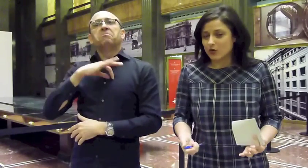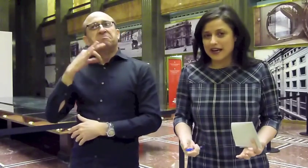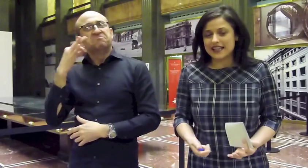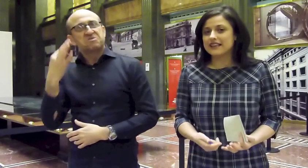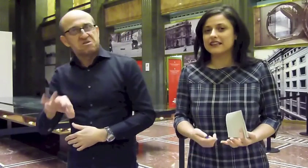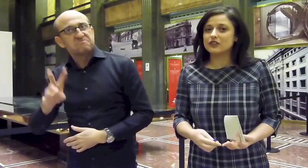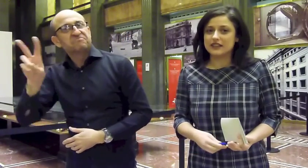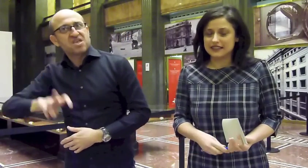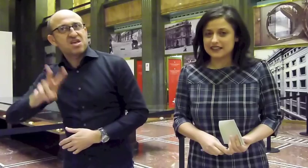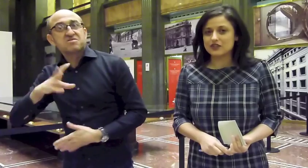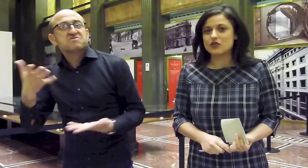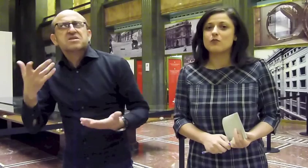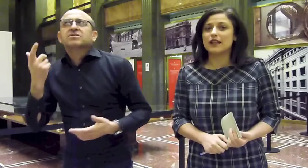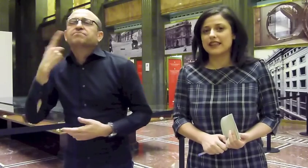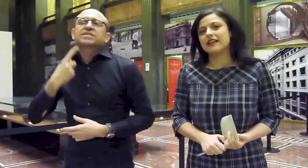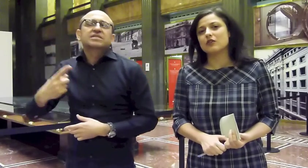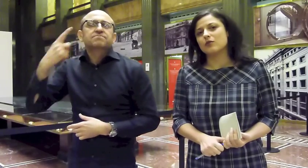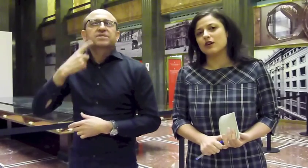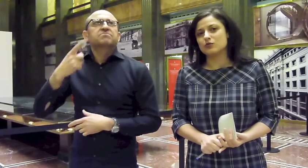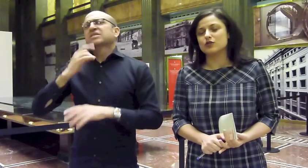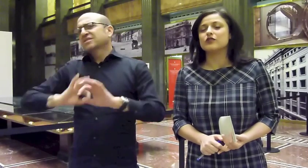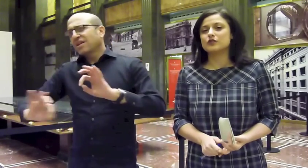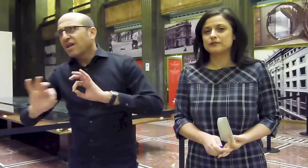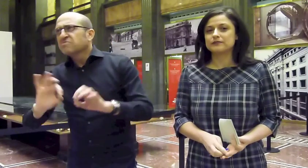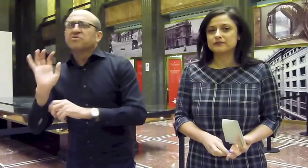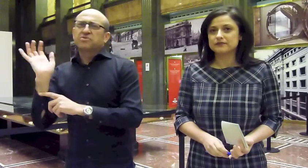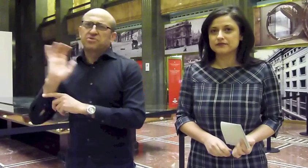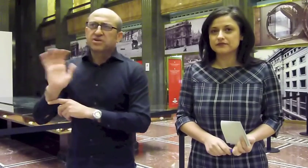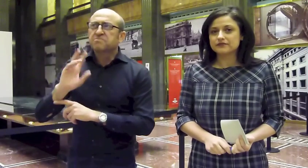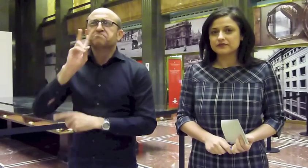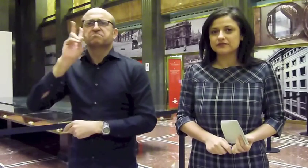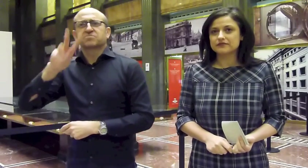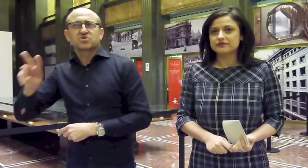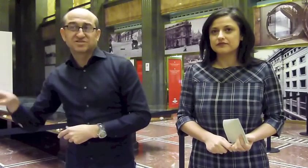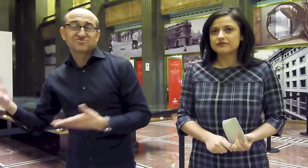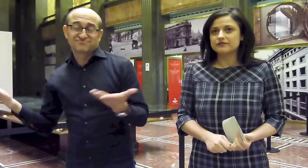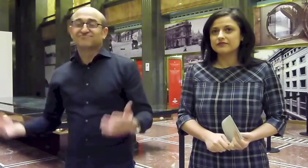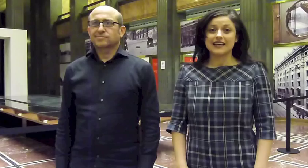con regularidad tanto al teatro como al cine como a los museos.